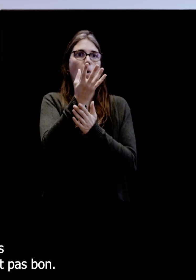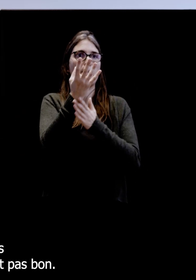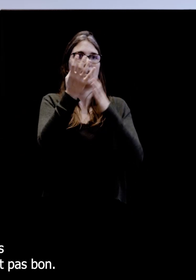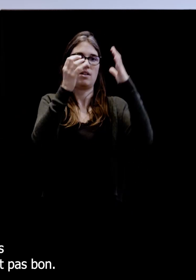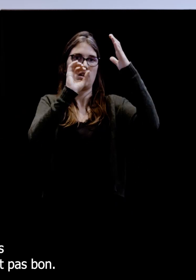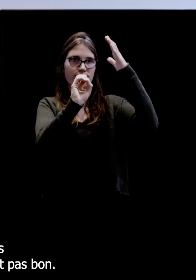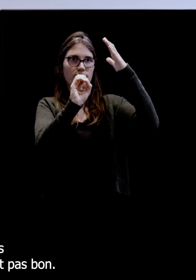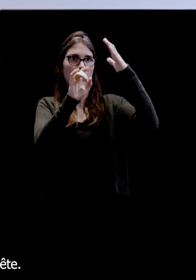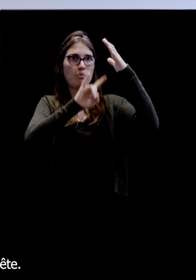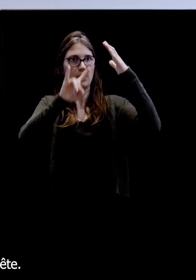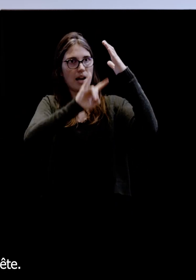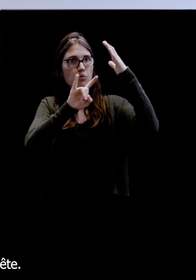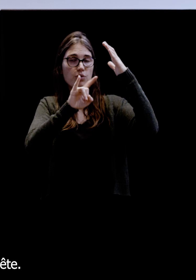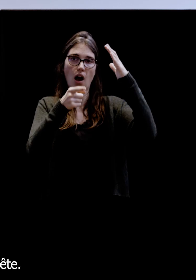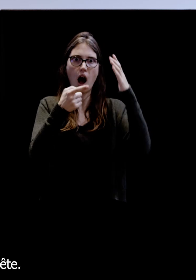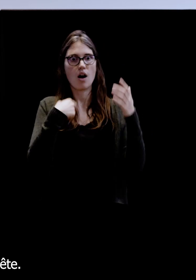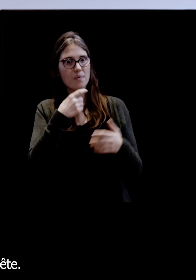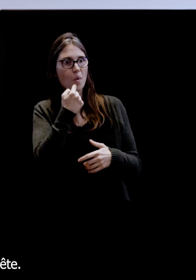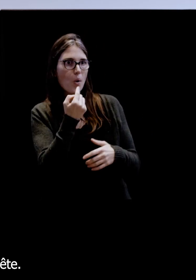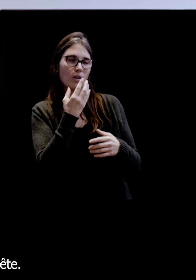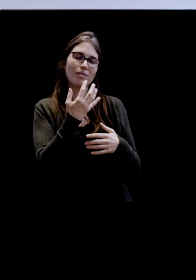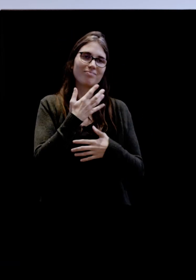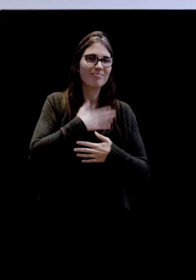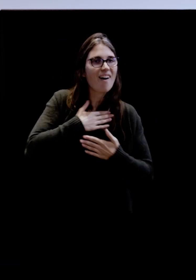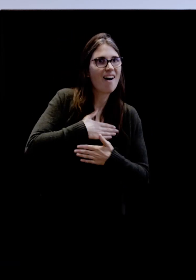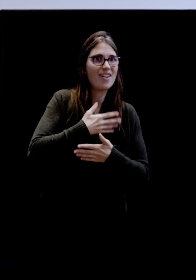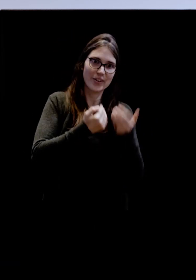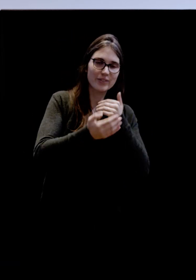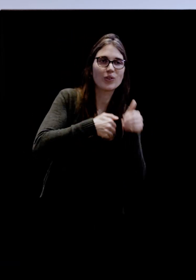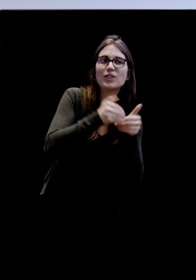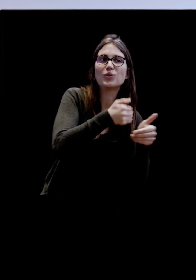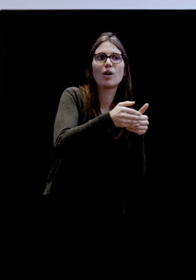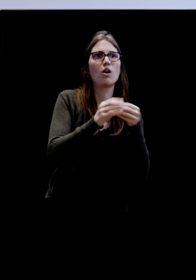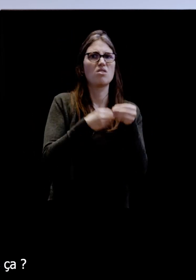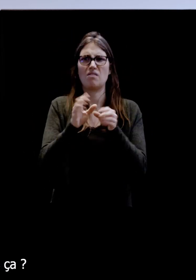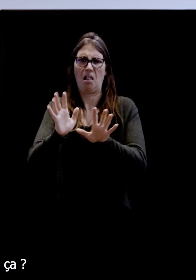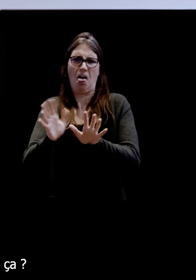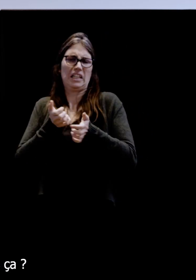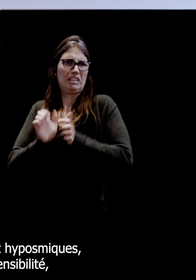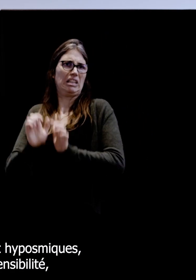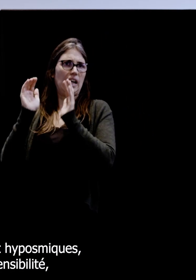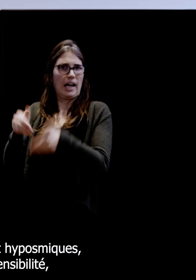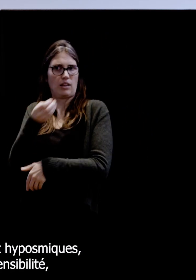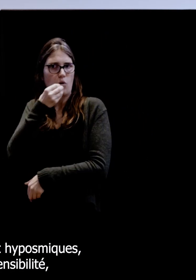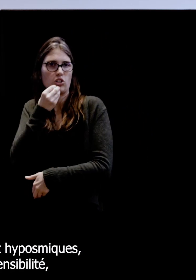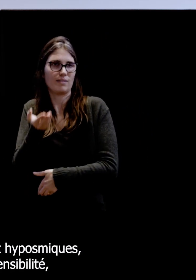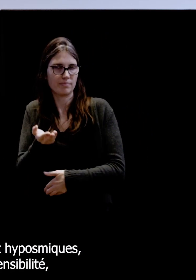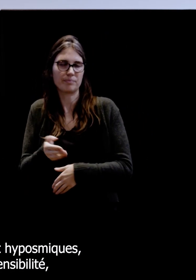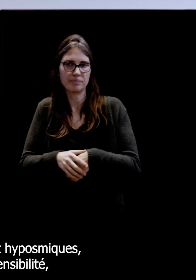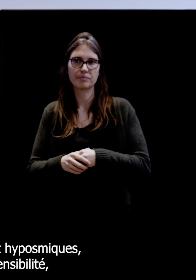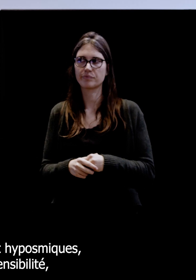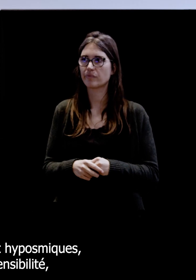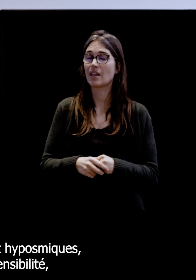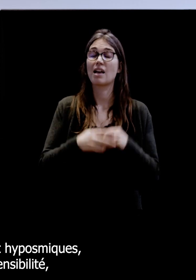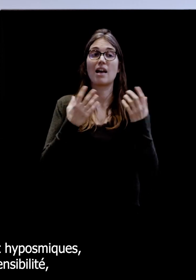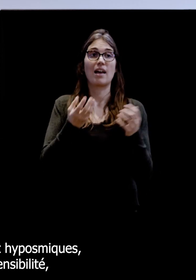qui va dire c'est bon, c'est pas bon, je continue ou j'arrête. Et pourquoi je vous dis ça ? Parce que